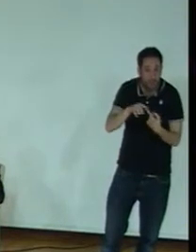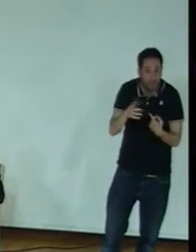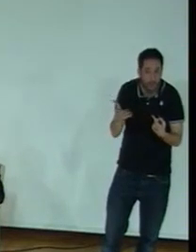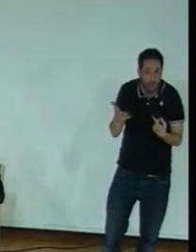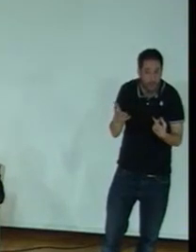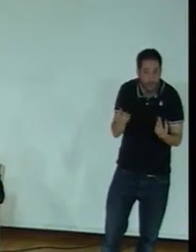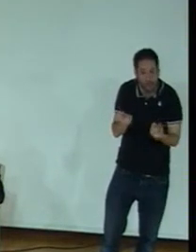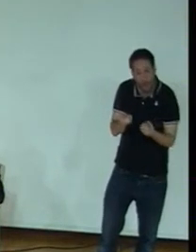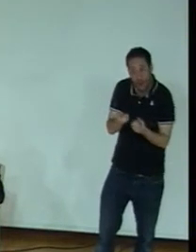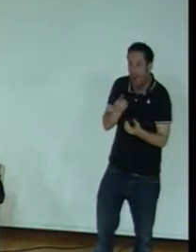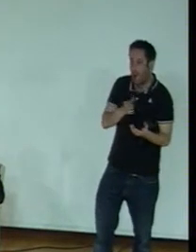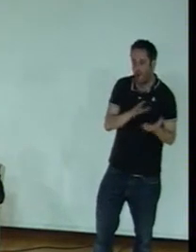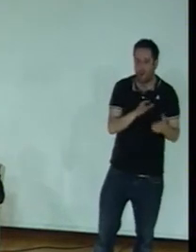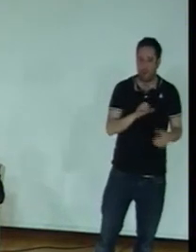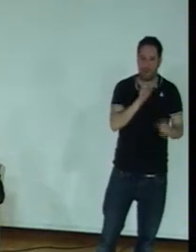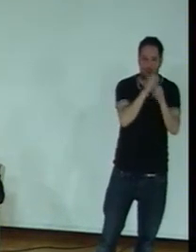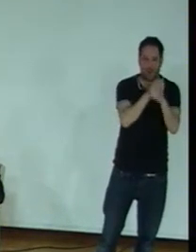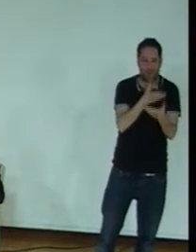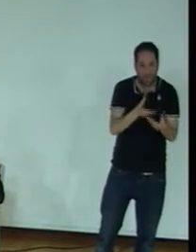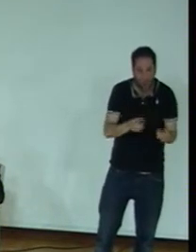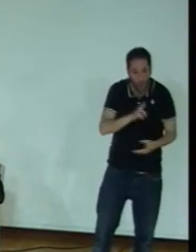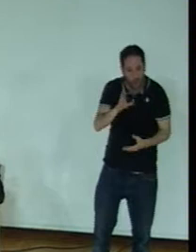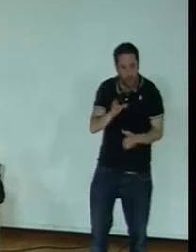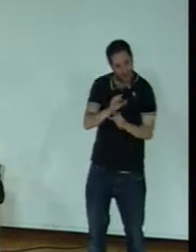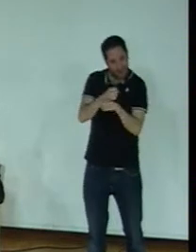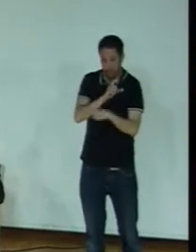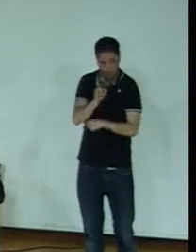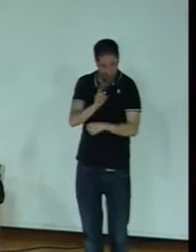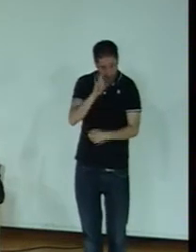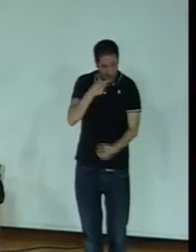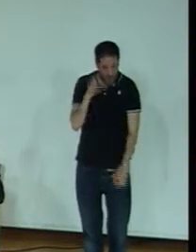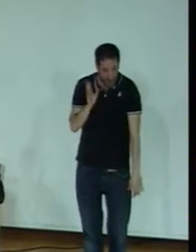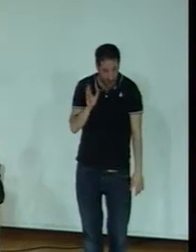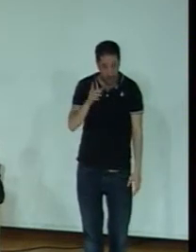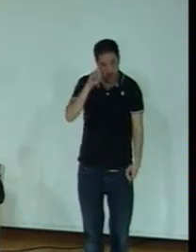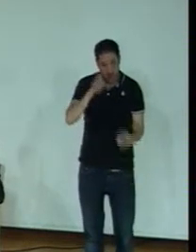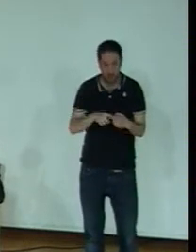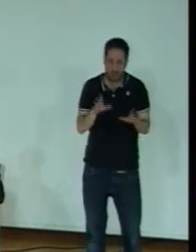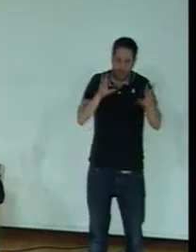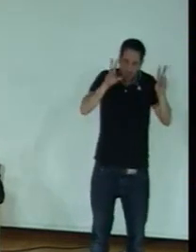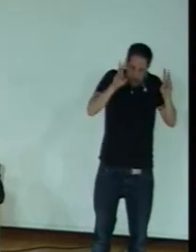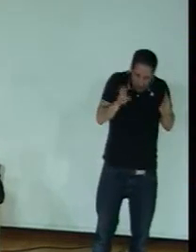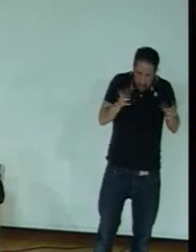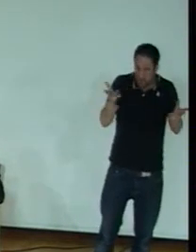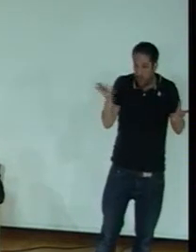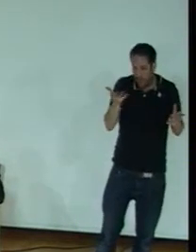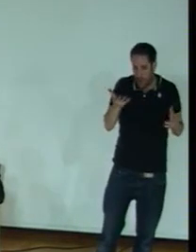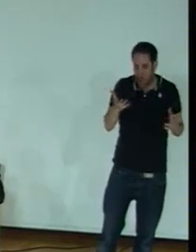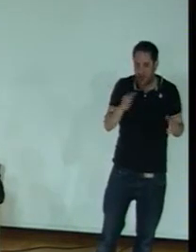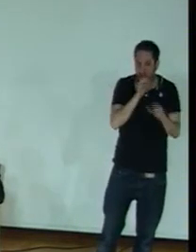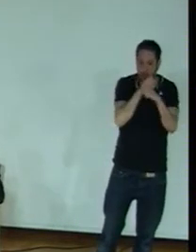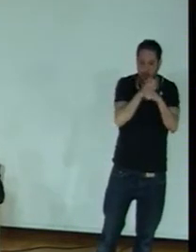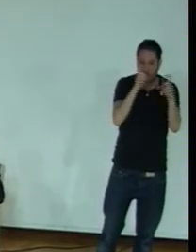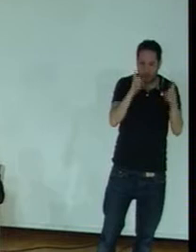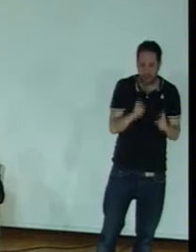apporter un nouvel anonymat qu'on n'avait pas. Il vise à compenser partiellement la perte